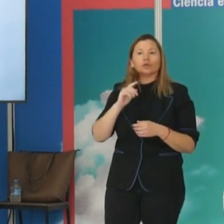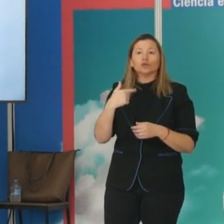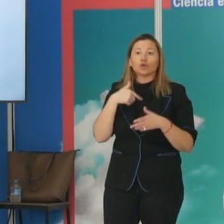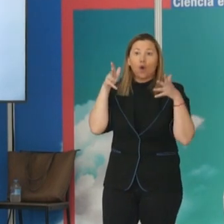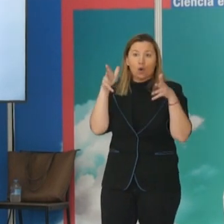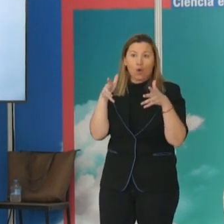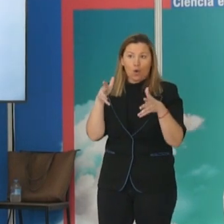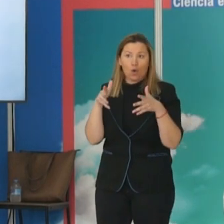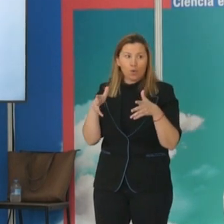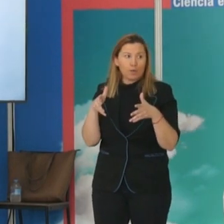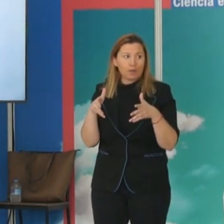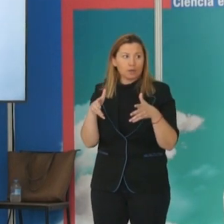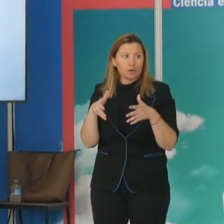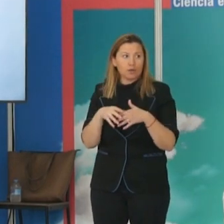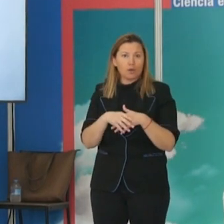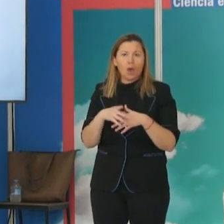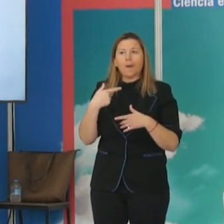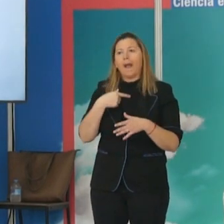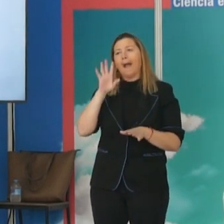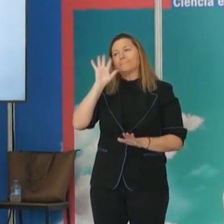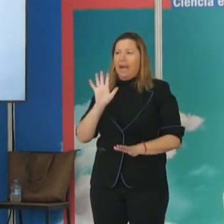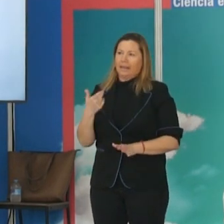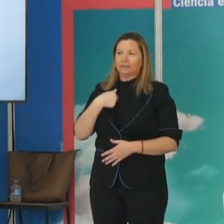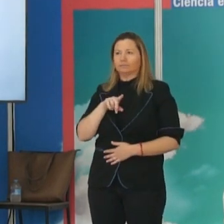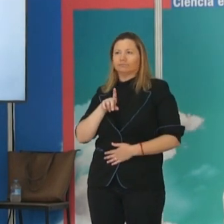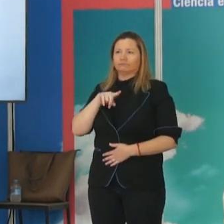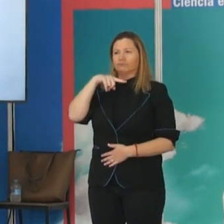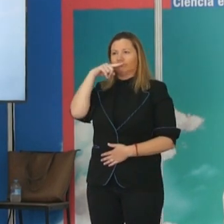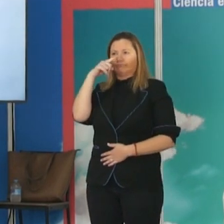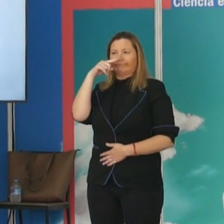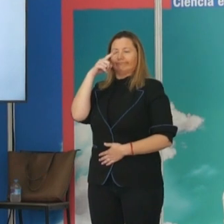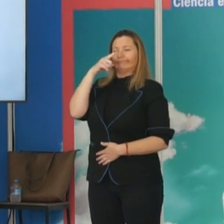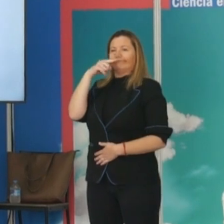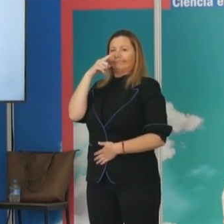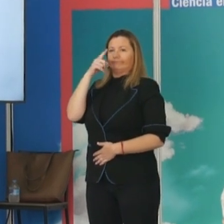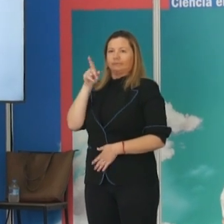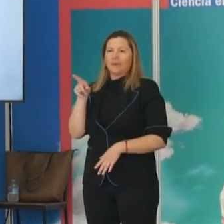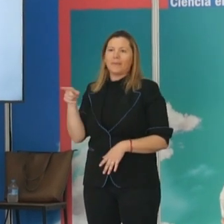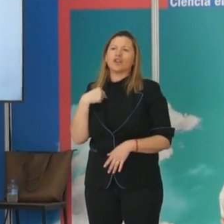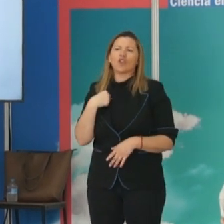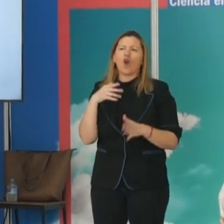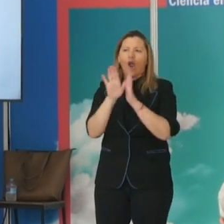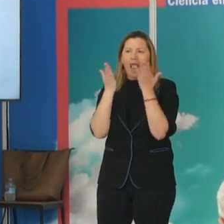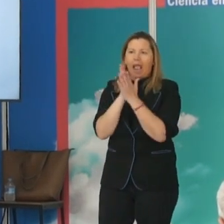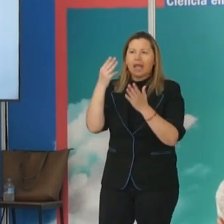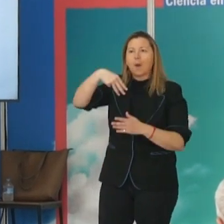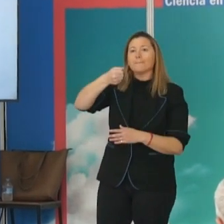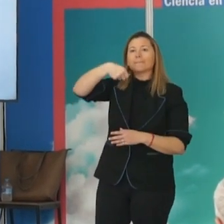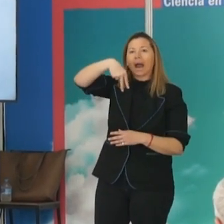os recomiendo, va a parecer un poco repelente, pero especialmente el Maniac os recomiendo que lo leáis en inglés, porque